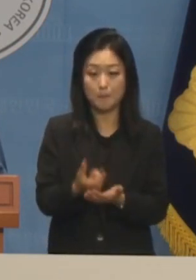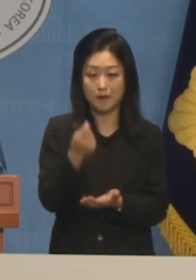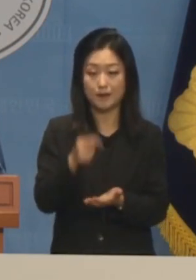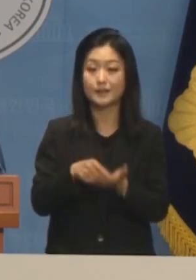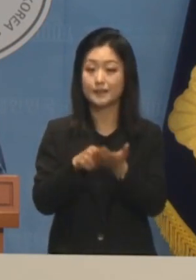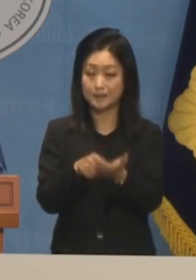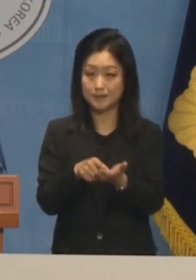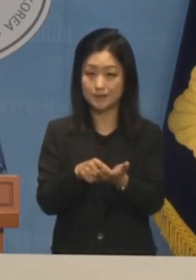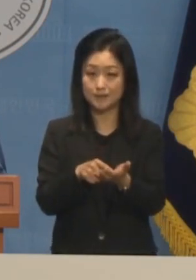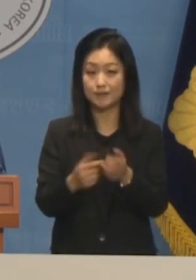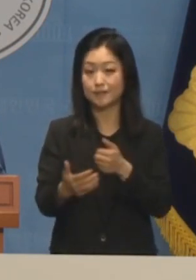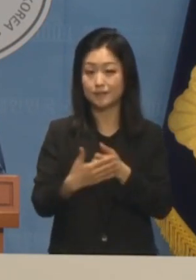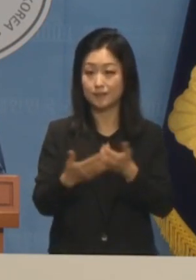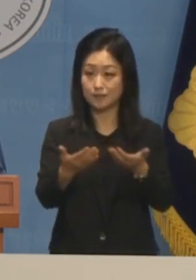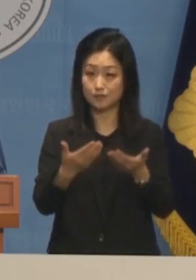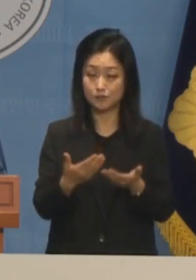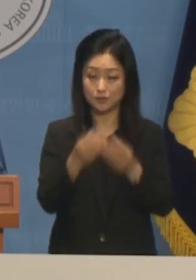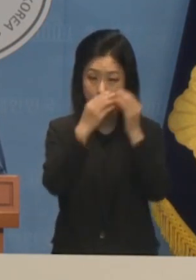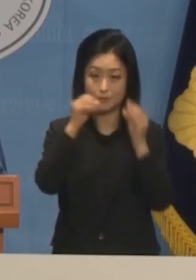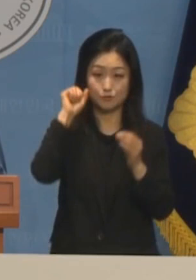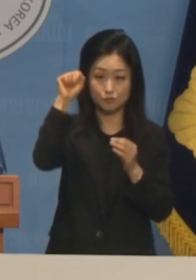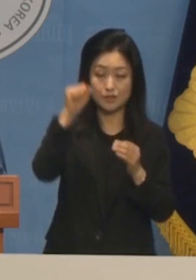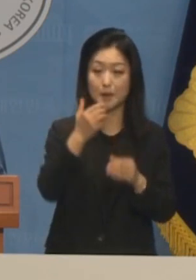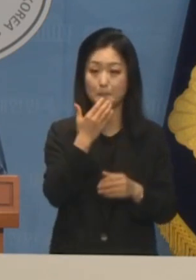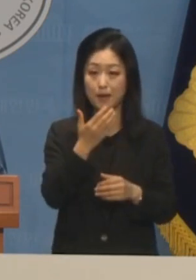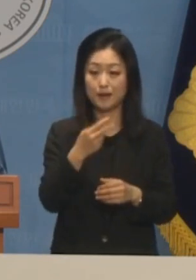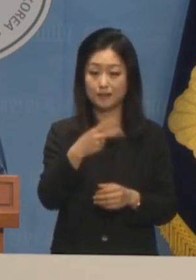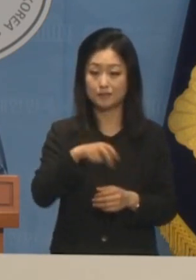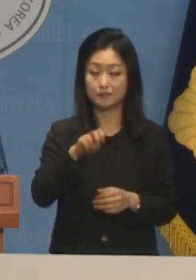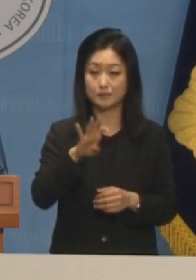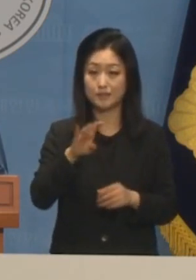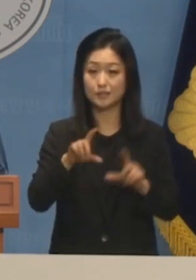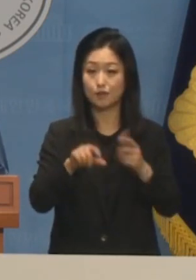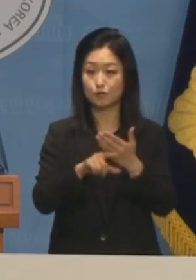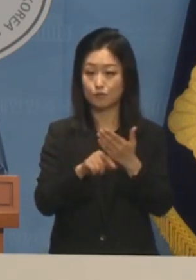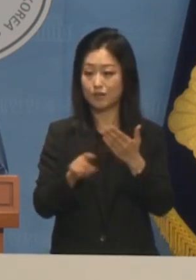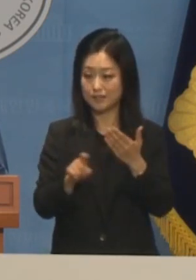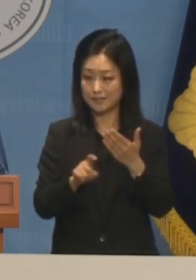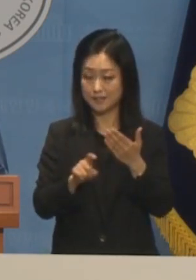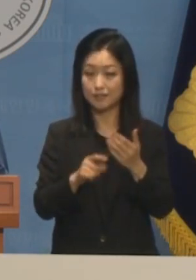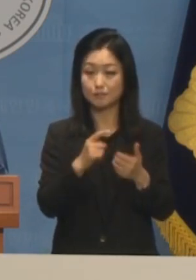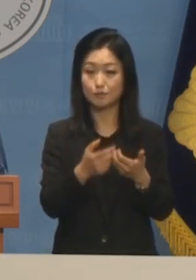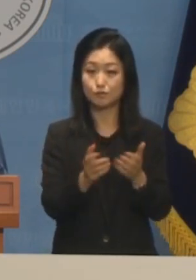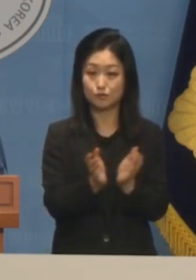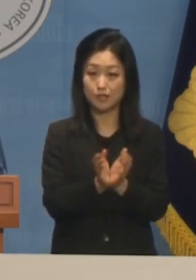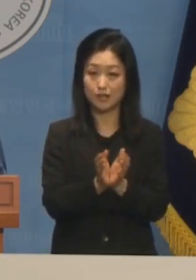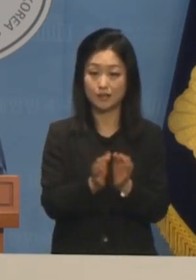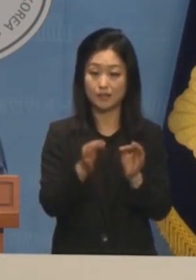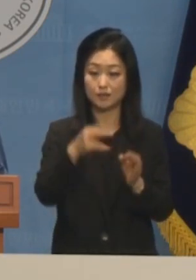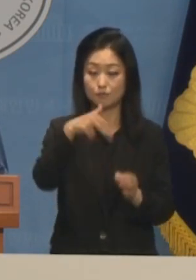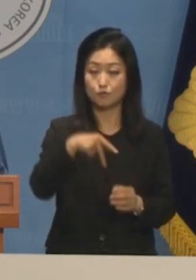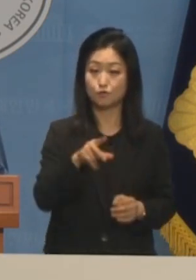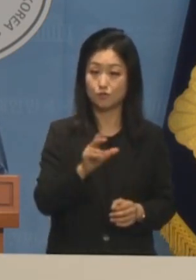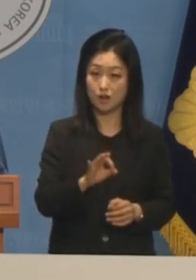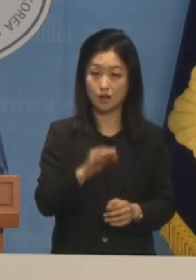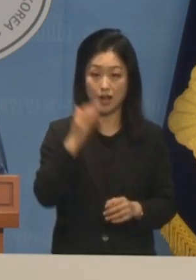위해 함께 투쟁할 것입니다. 2024년 9월 10일 더불어민주당 국회의원 김주영